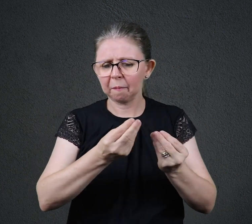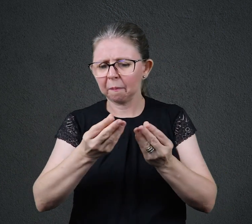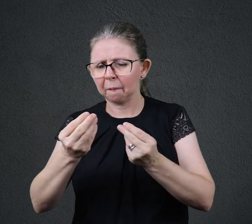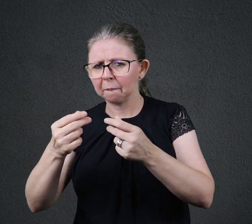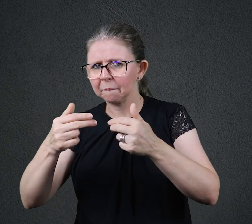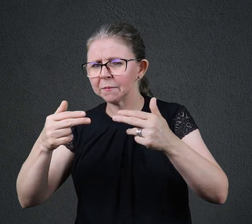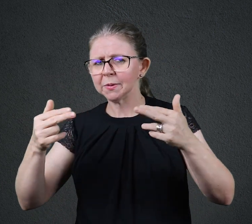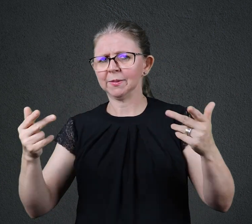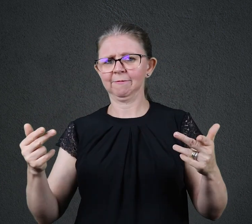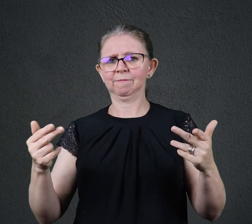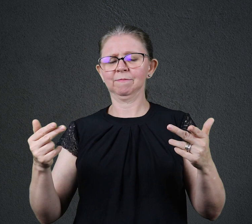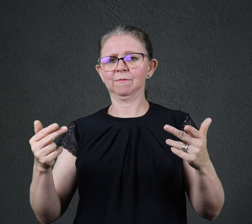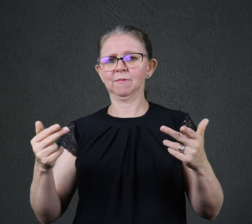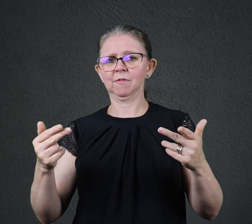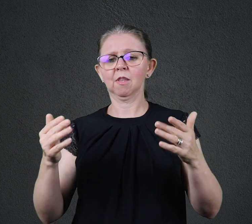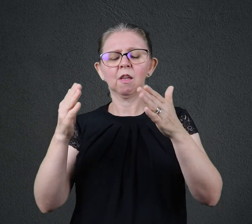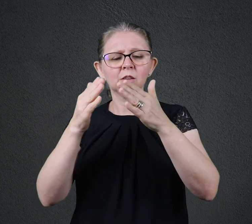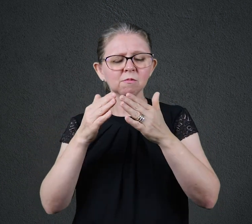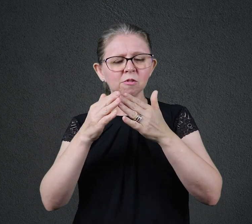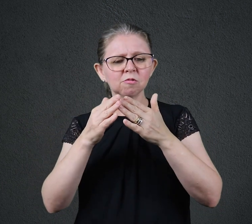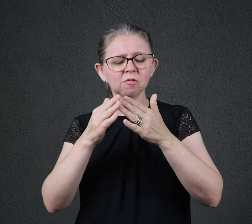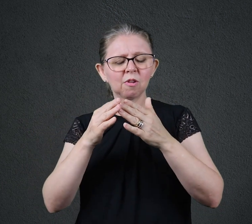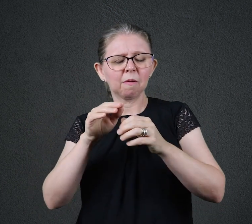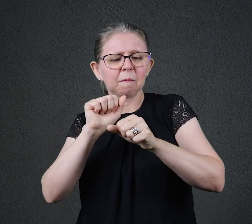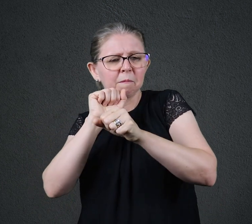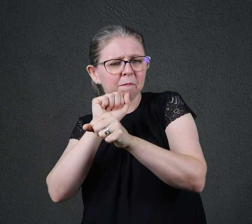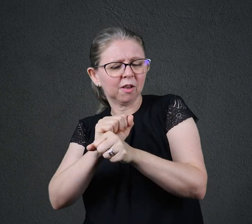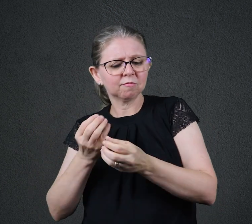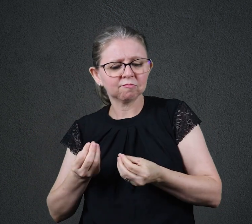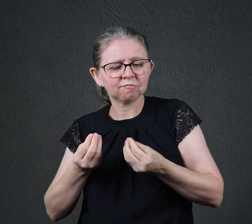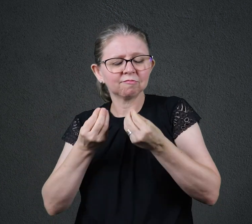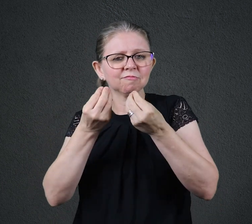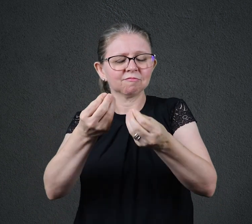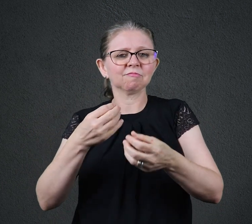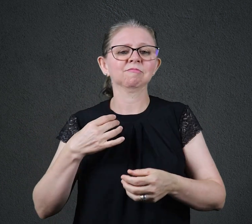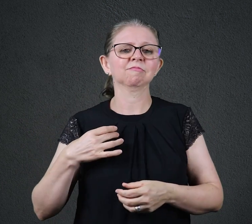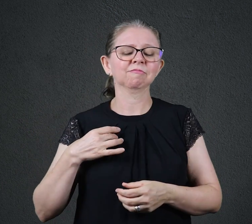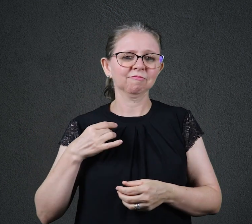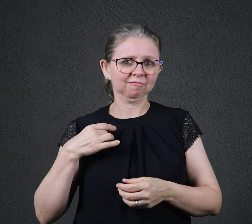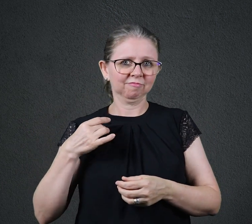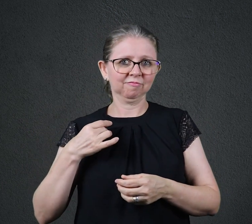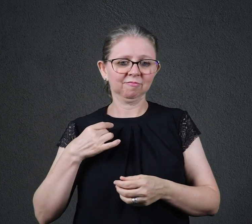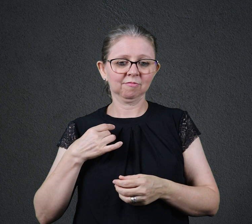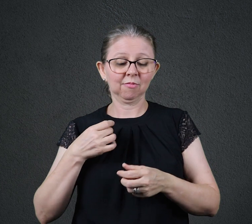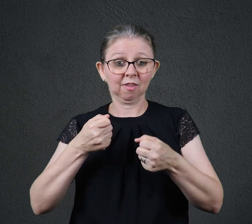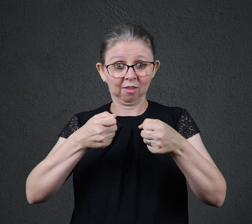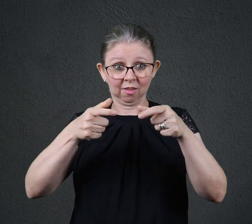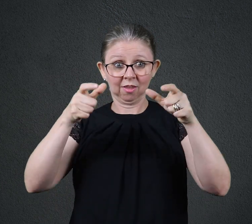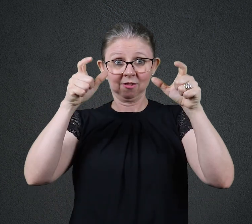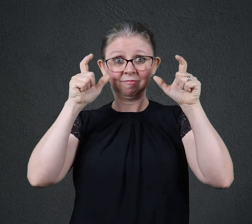que parassem de trazer doações. O que nos chama a atenção nesse episódio é a disposição do povo em